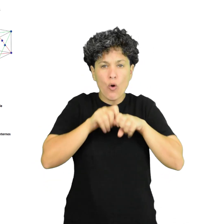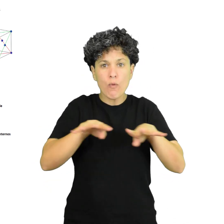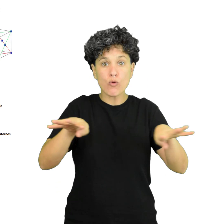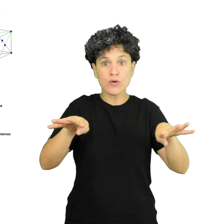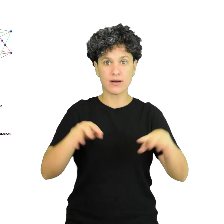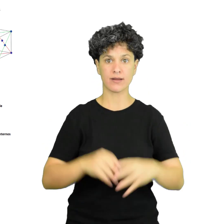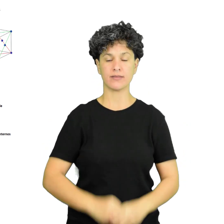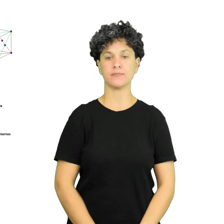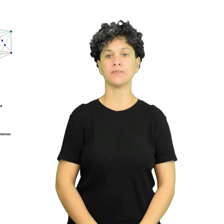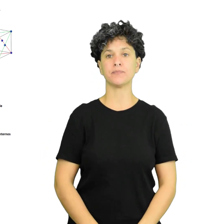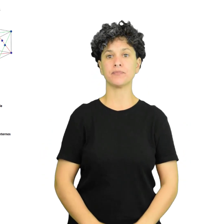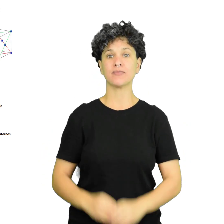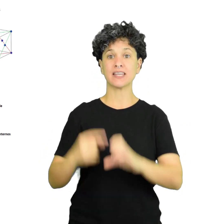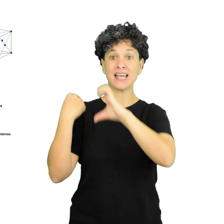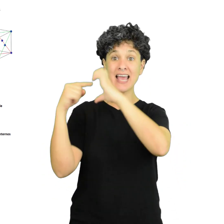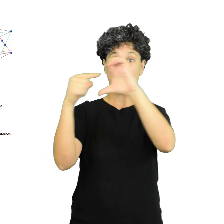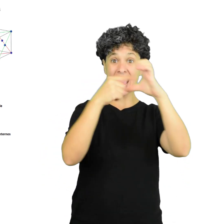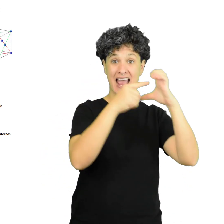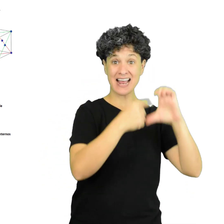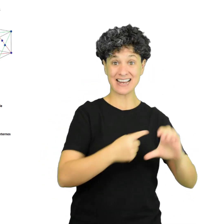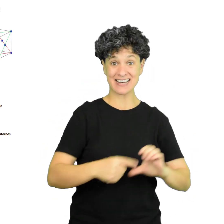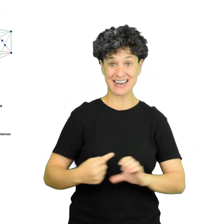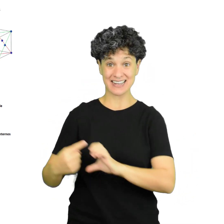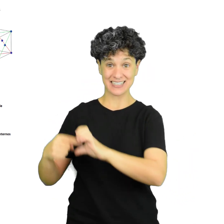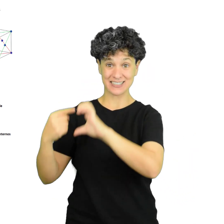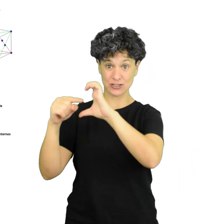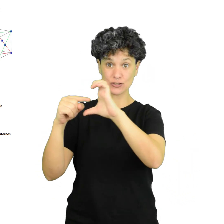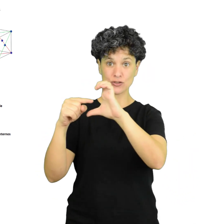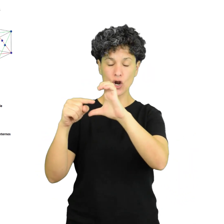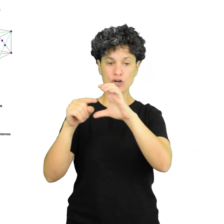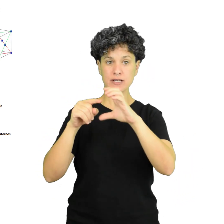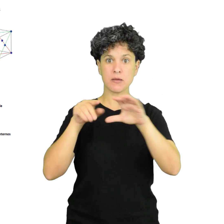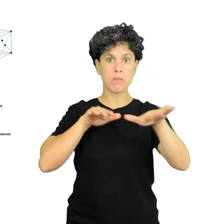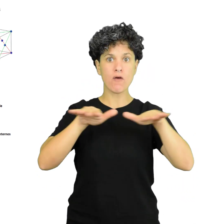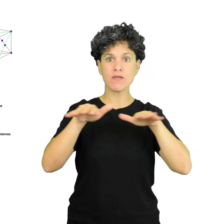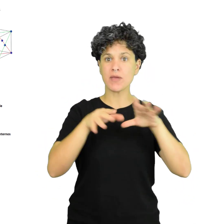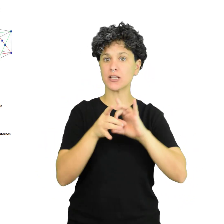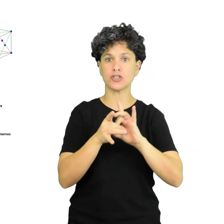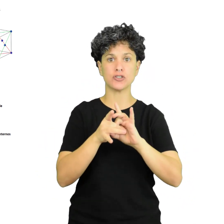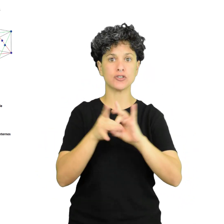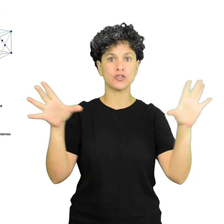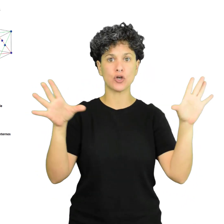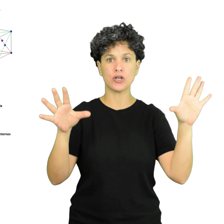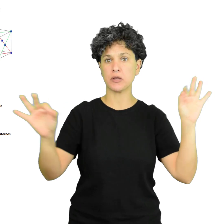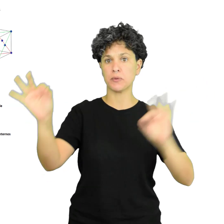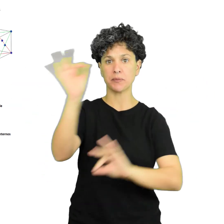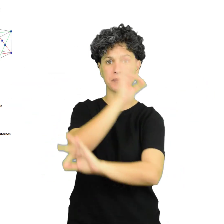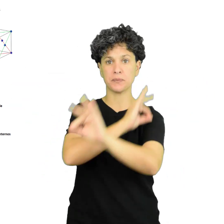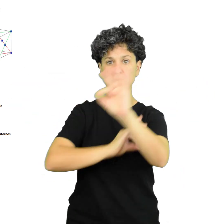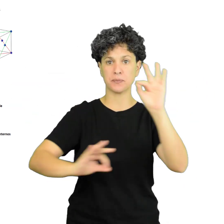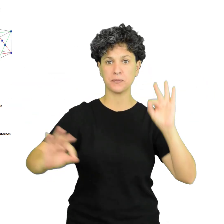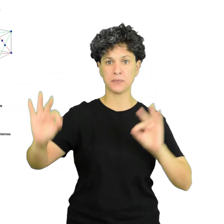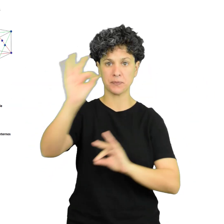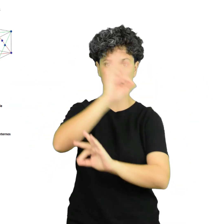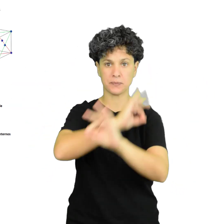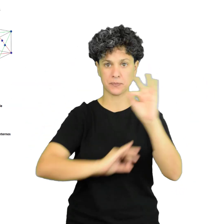una red cristalina los electrones de valencia de esos átomos se mueven de forma libre a lo largo de todo el